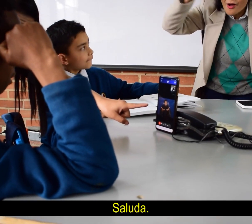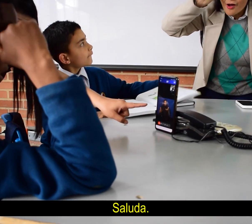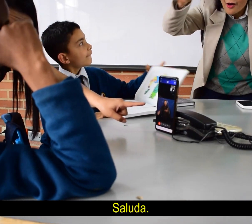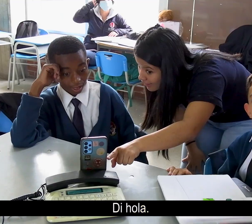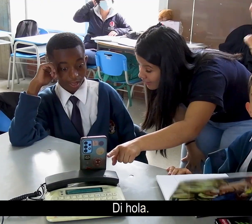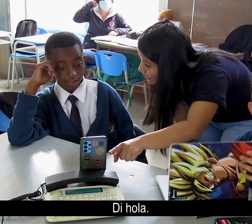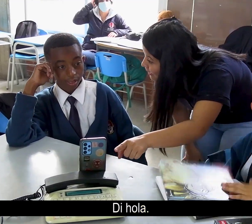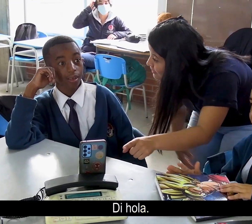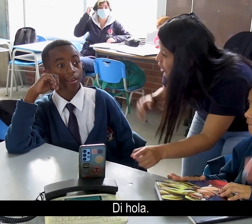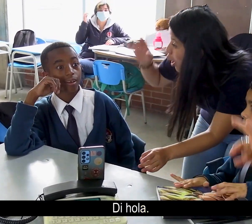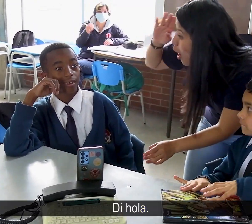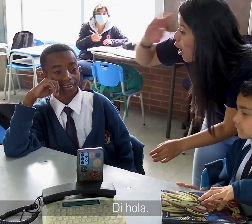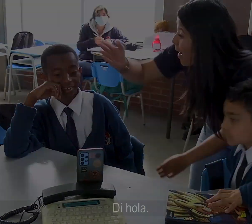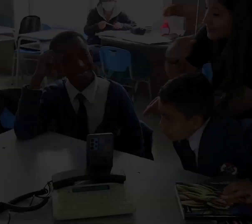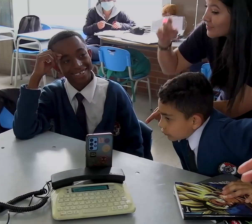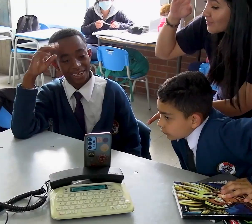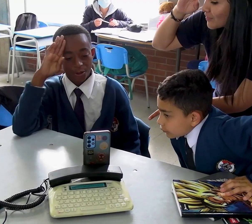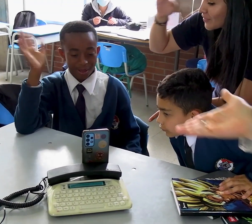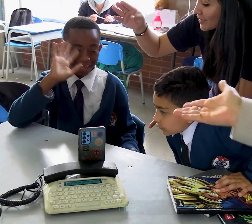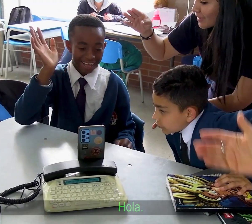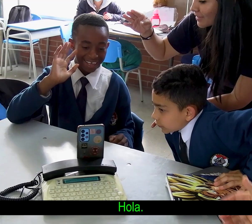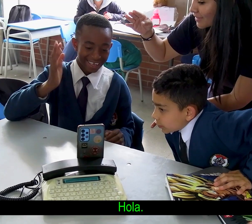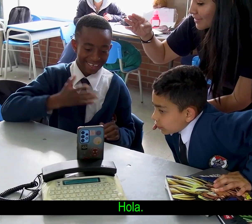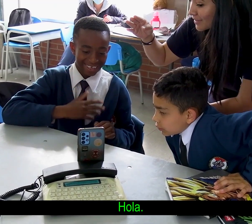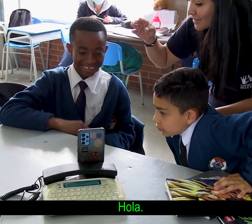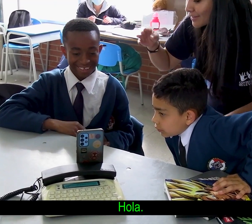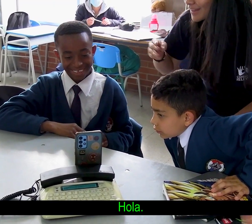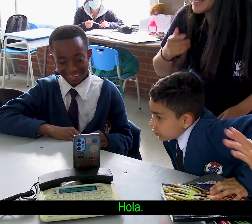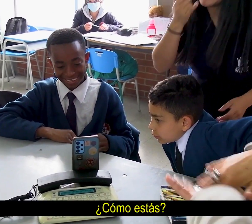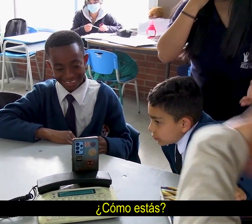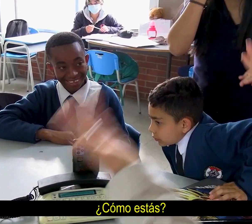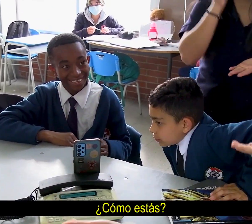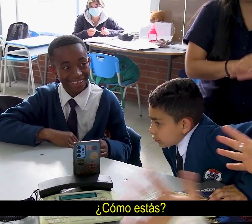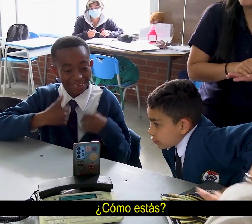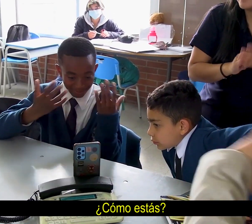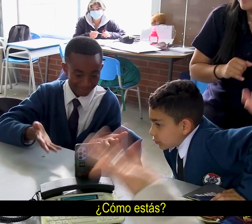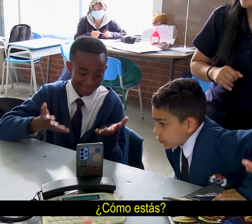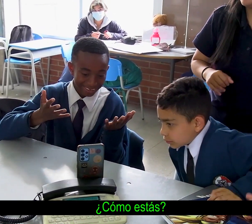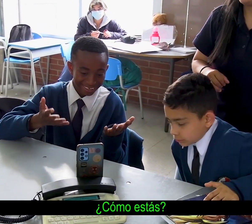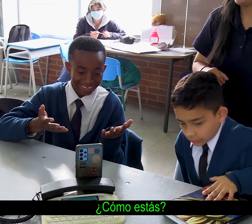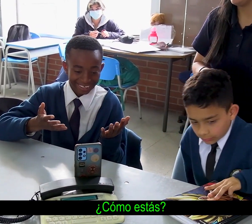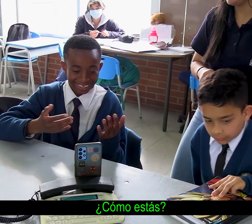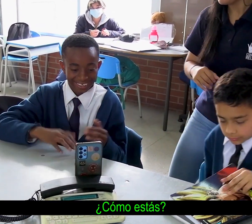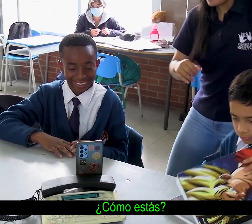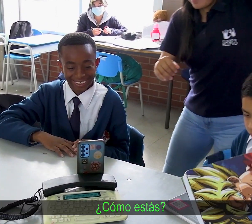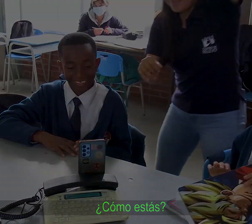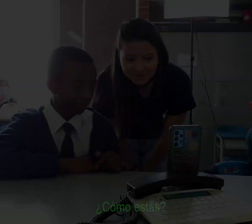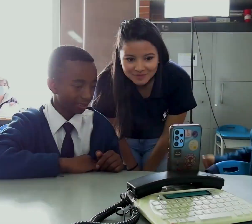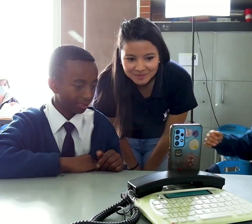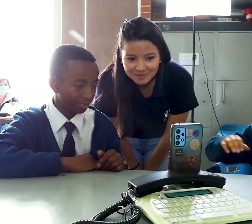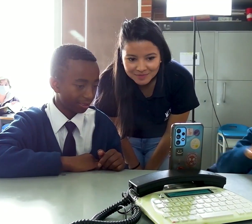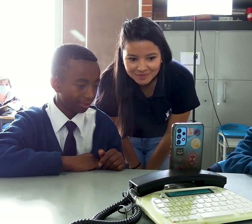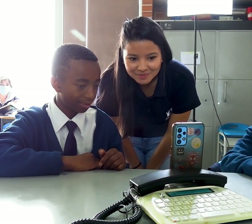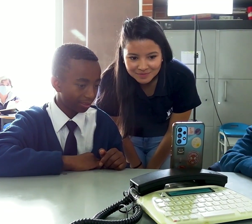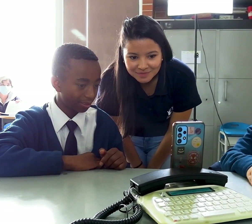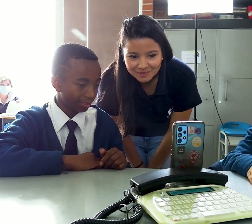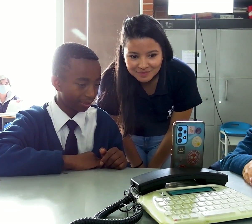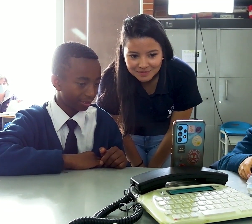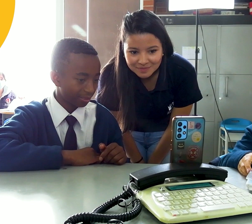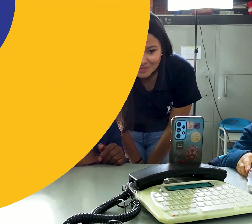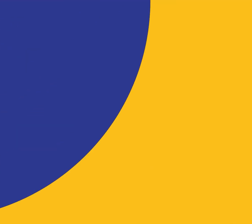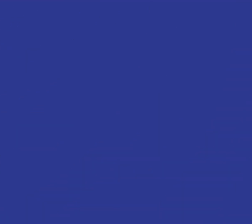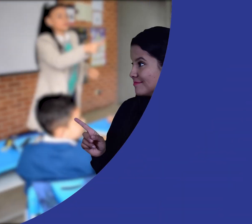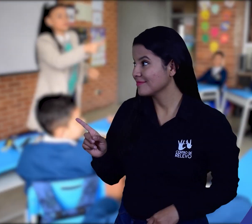Saluda. Di hola. Hola. ¿Cómo estás? ¿Cómo estás?